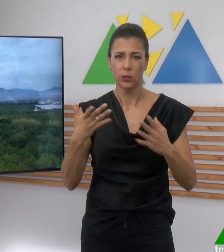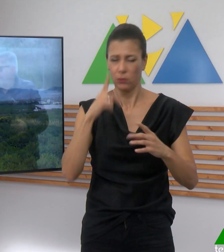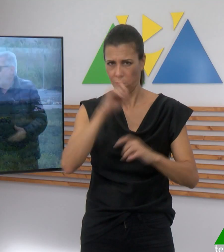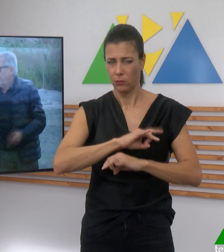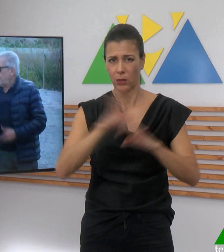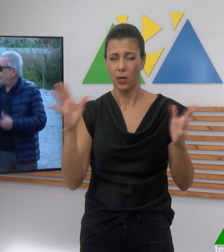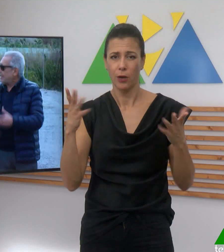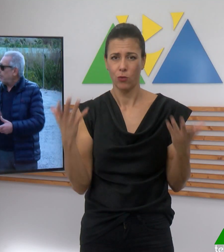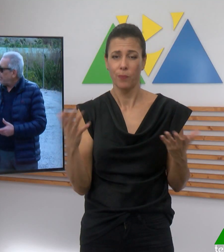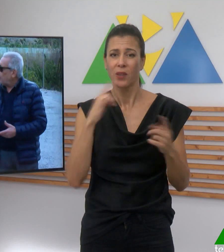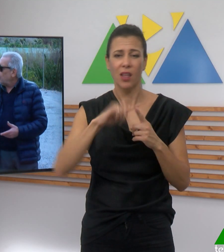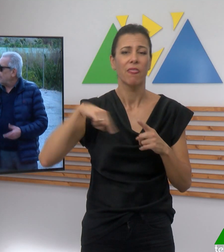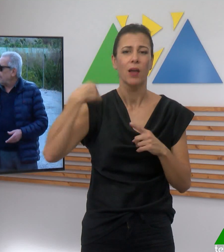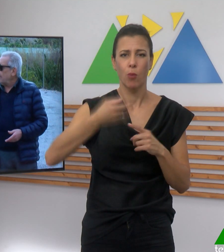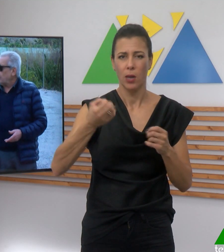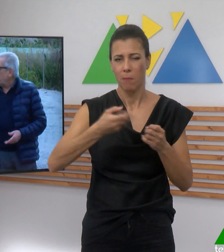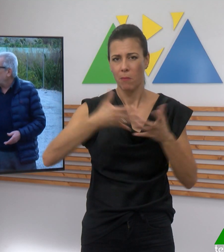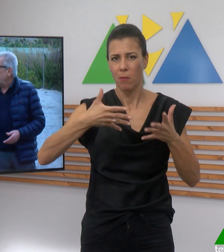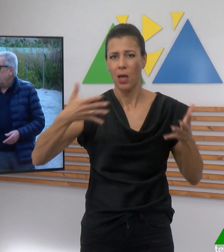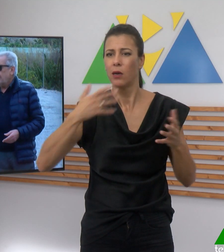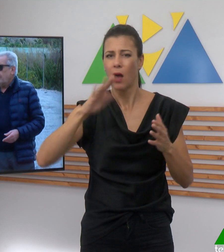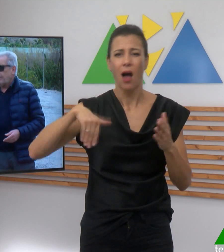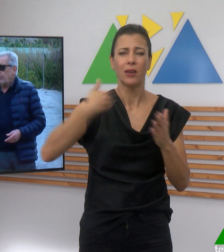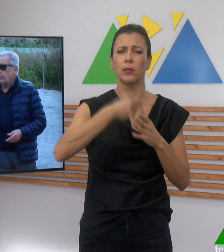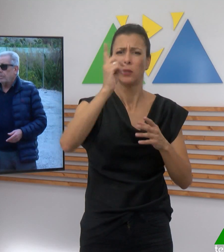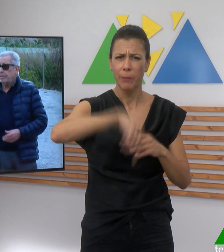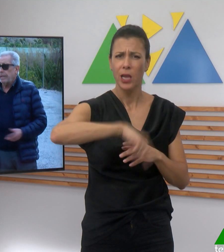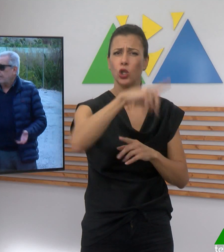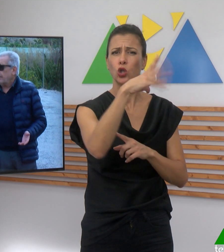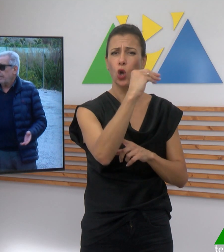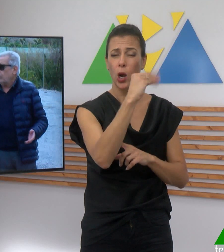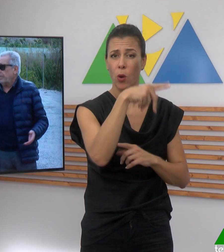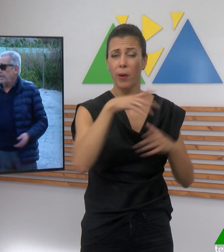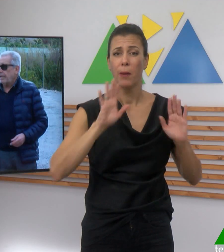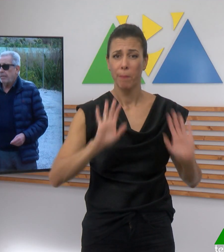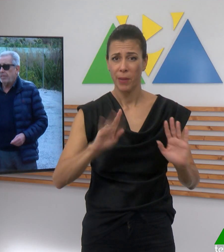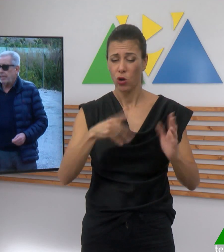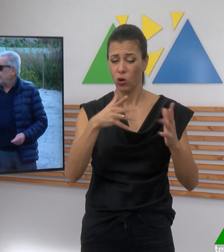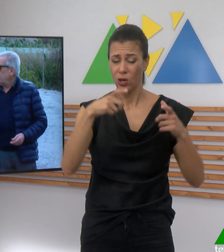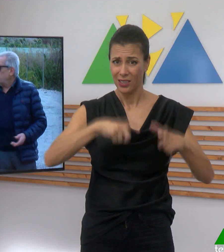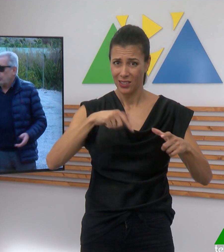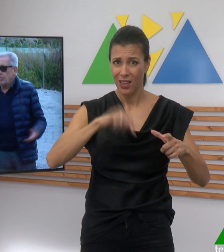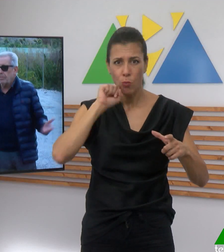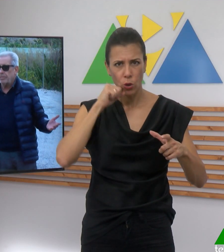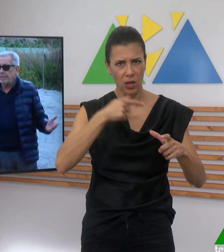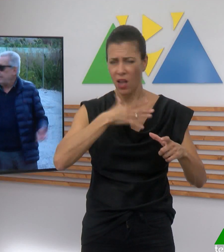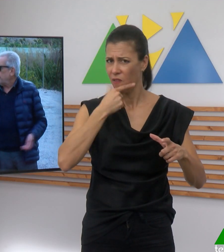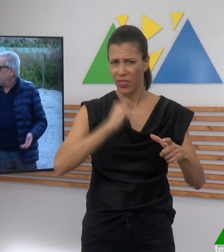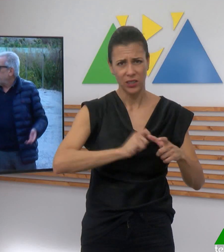sabemos que después se amplió hasta torrenueva pero en la cequia de motriz la que ha facilitado el cultivo de la Vega